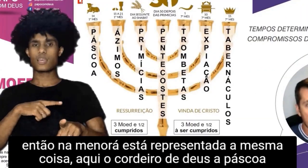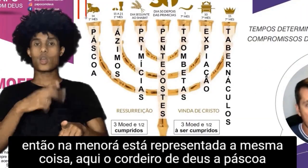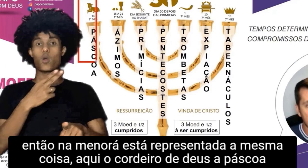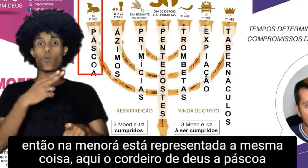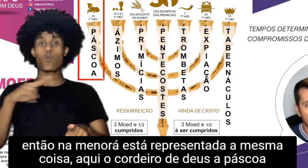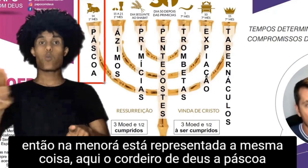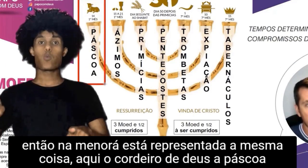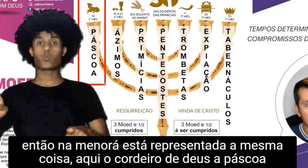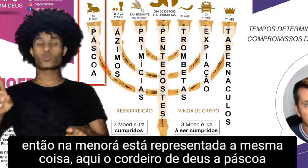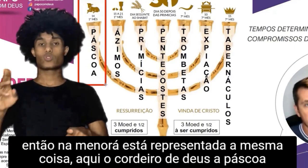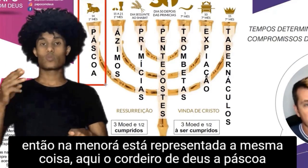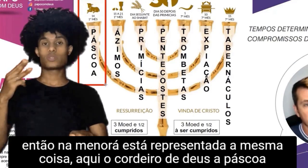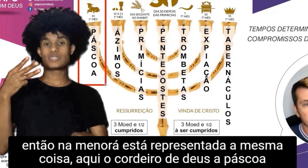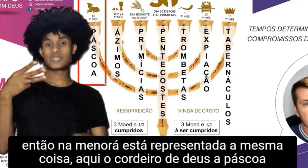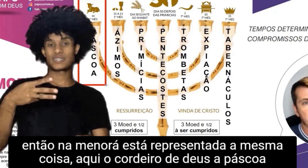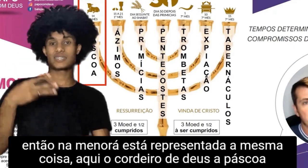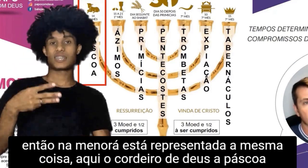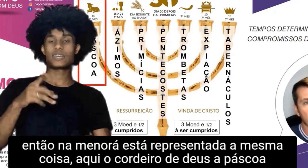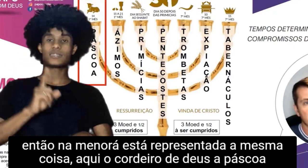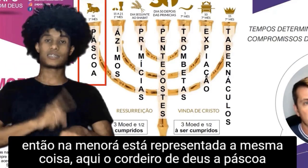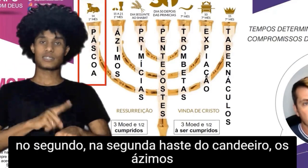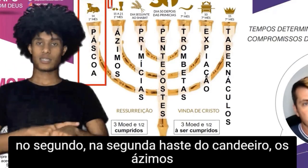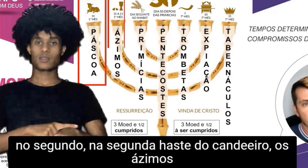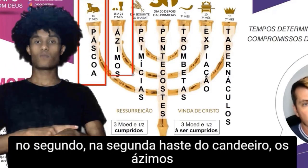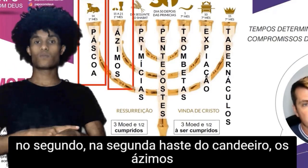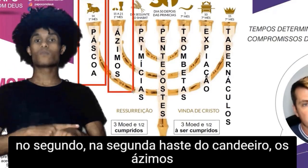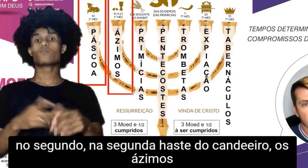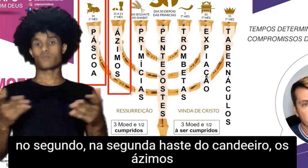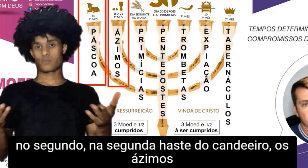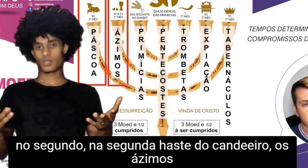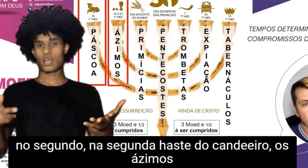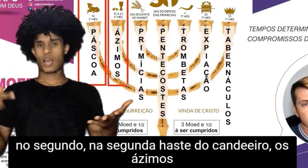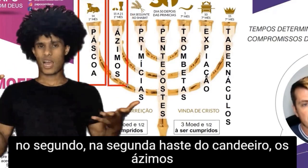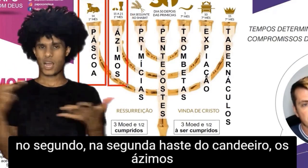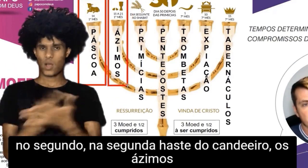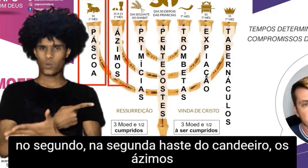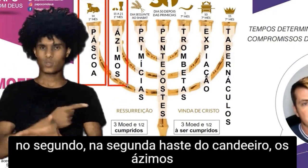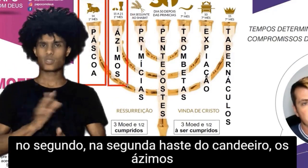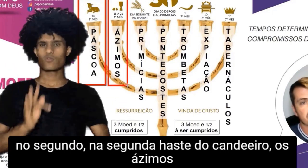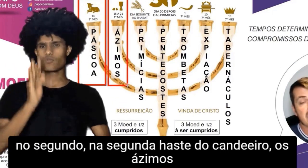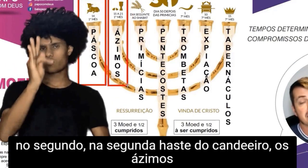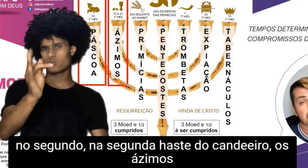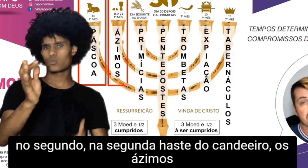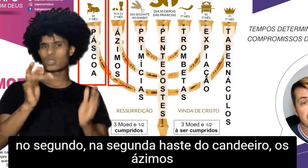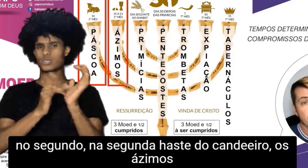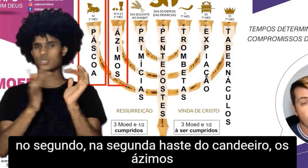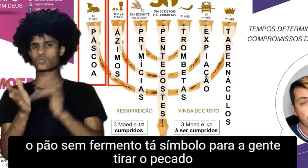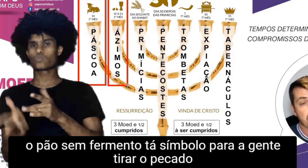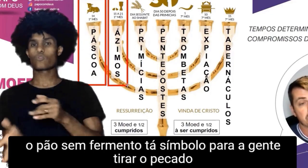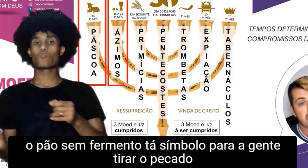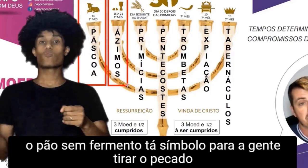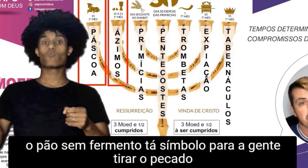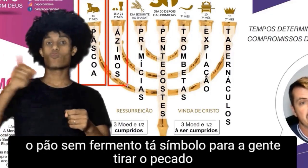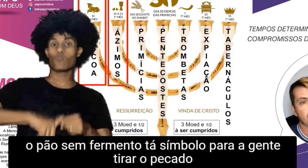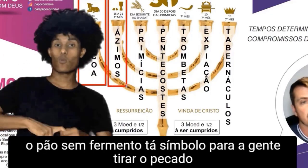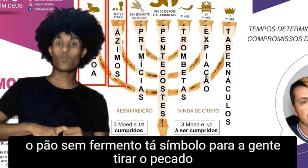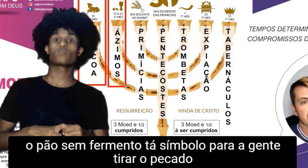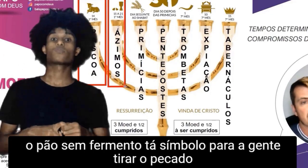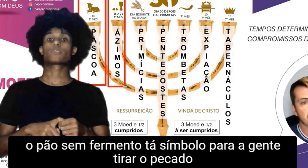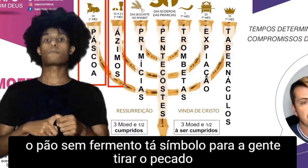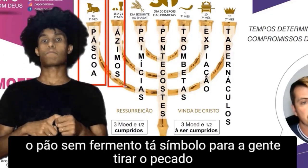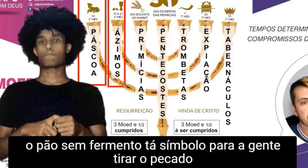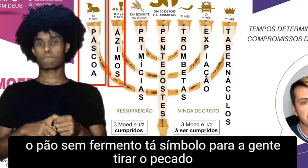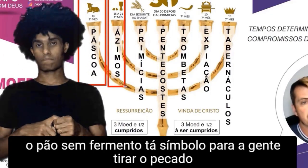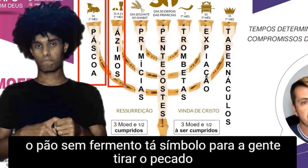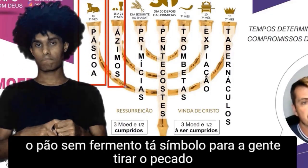coisa, ó. Aqui, ó, o Cordeiro de Deus, a Páscoa, no segundo aqui, ó, no segunda haste do candeeiro, os ázimos, né, o pão sem fermento,